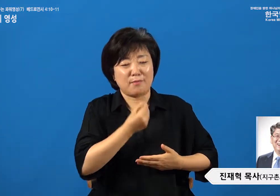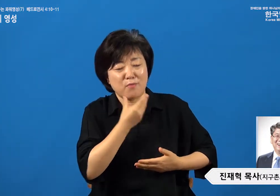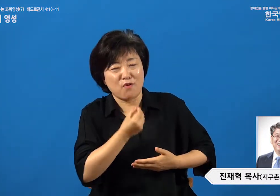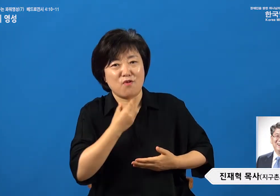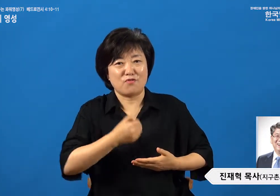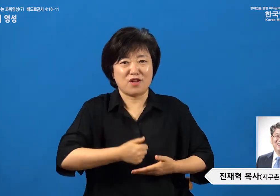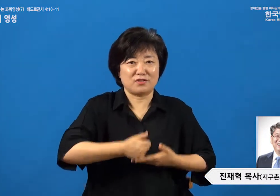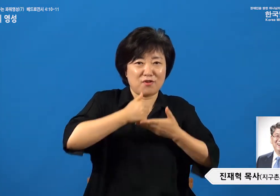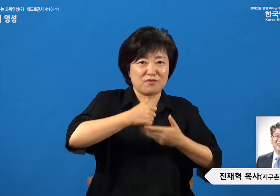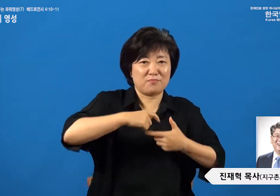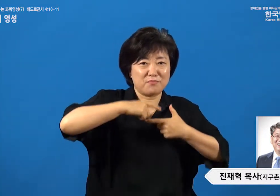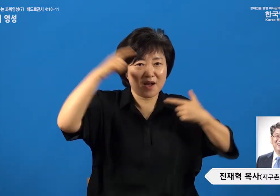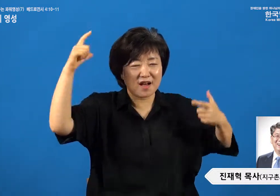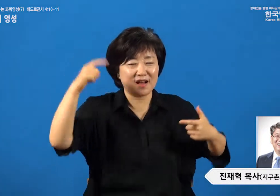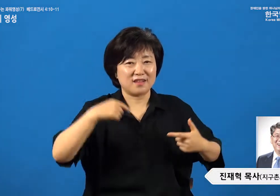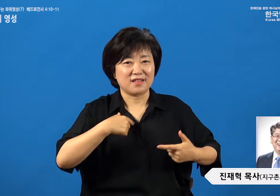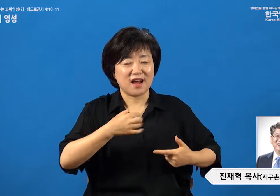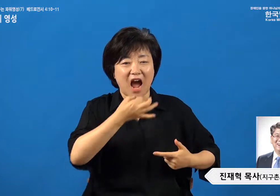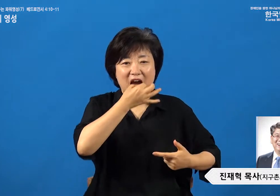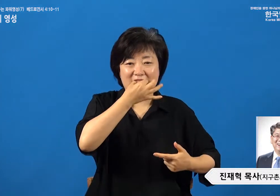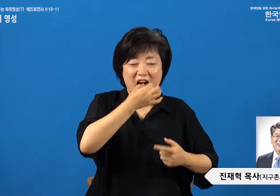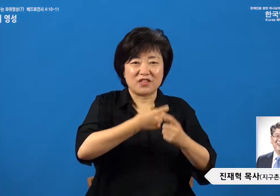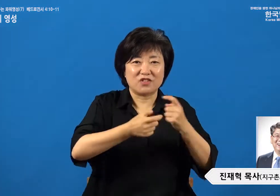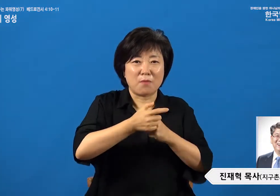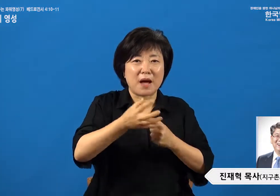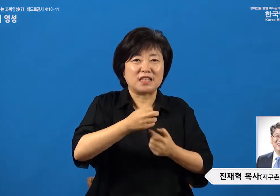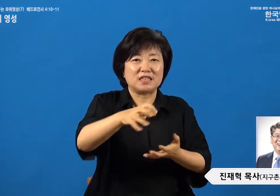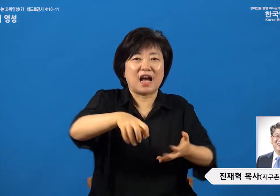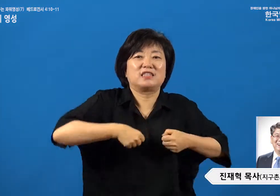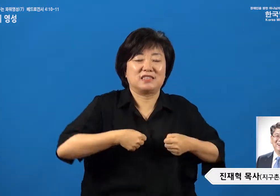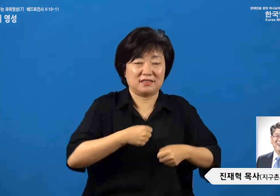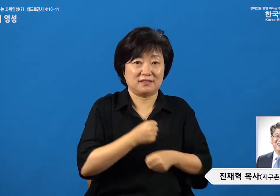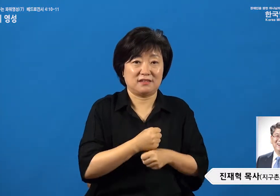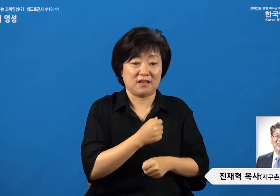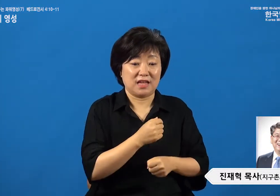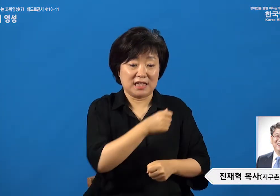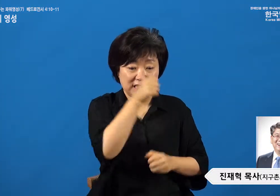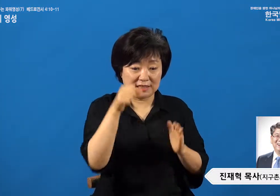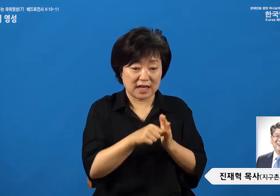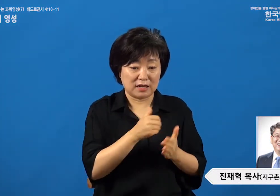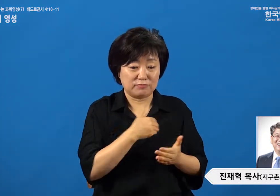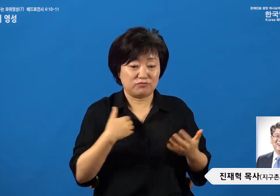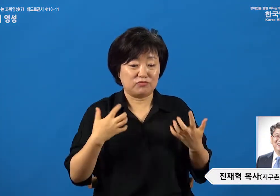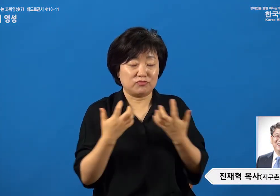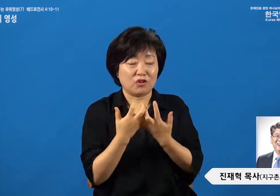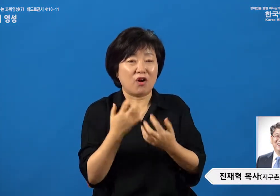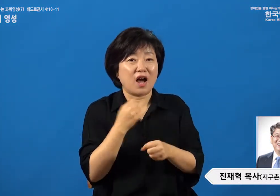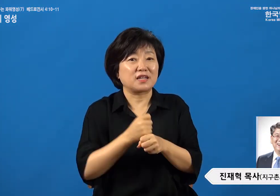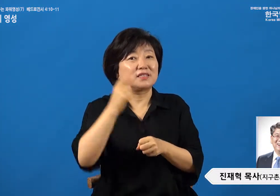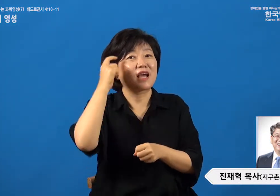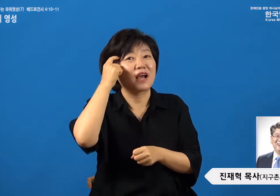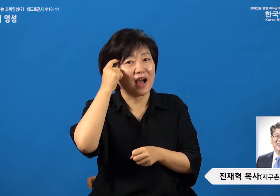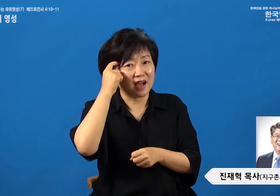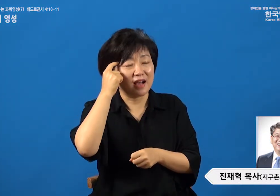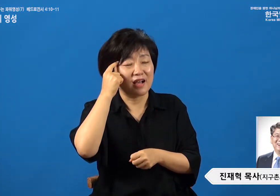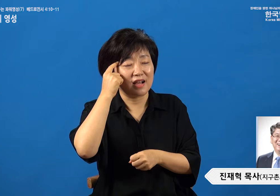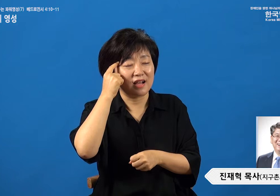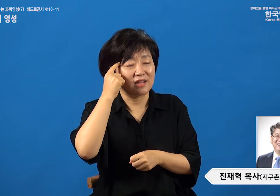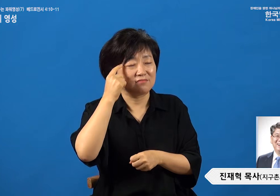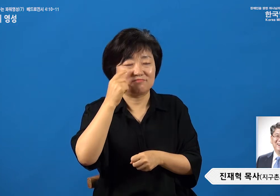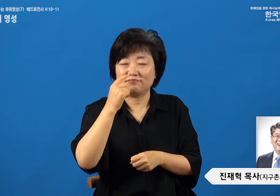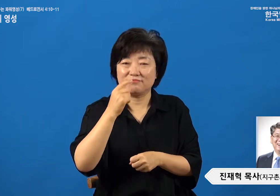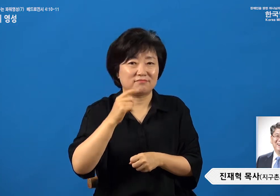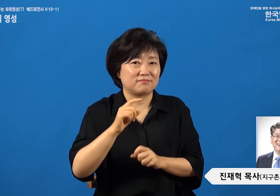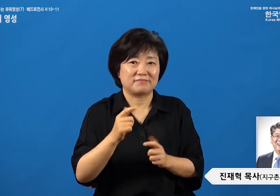행복이라고 생각합니다. 그것이 소유하는 것이라고 생각합니다. 그것이 우리의 인생을 풍성하게 한다라고